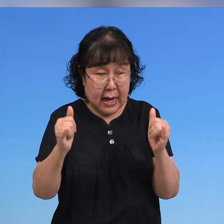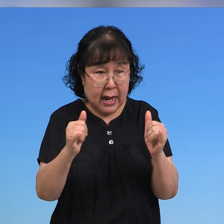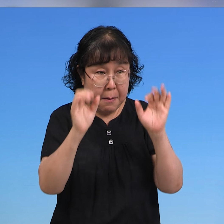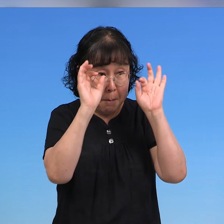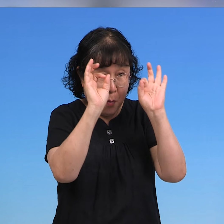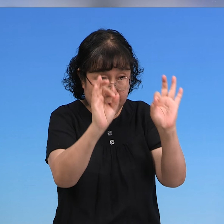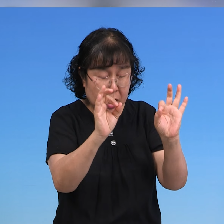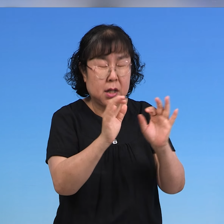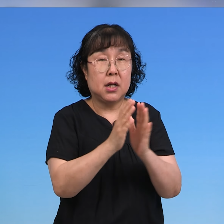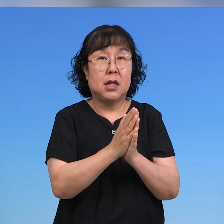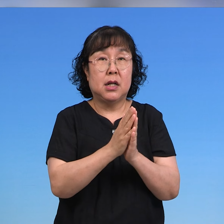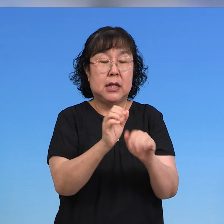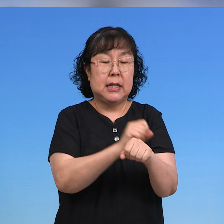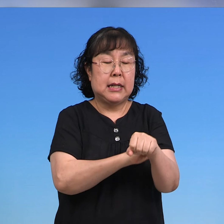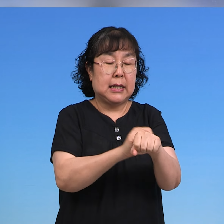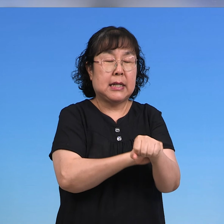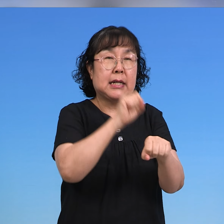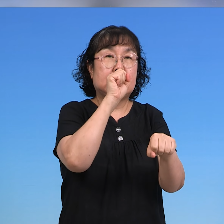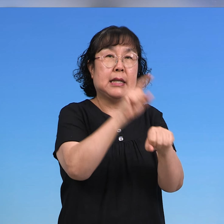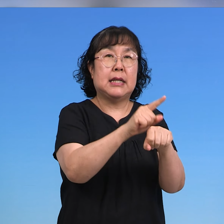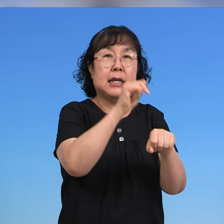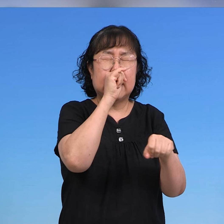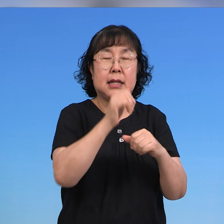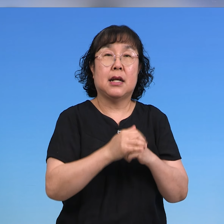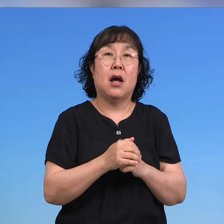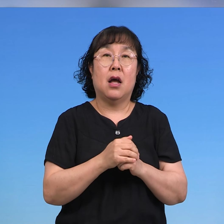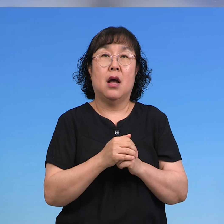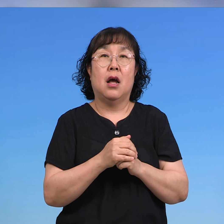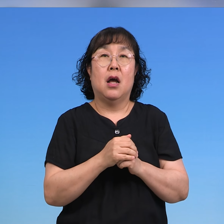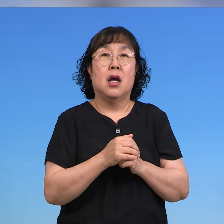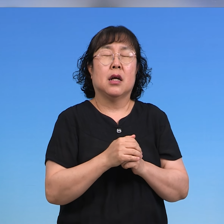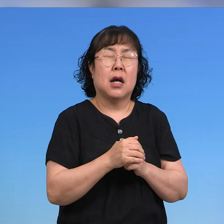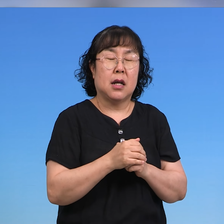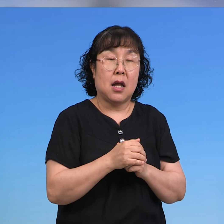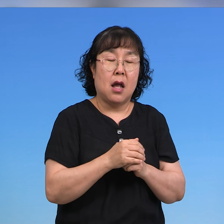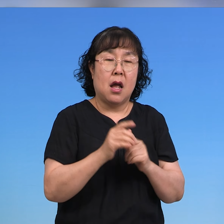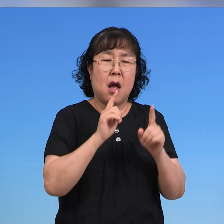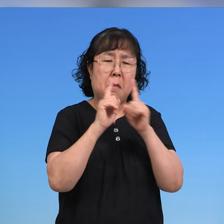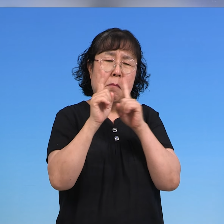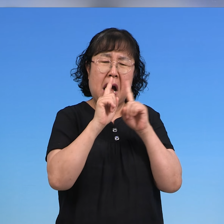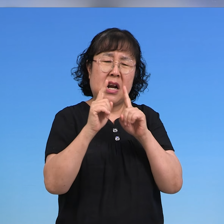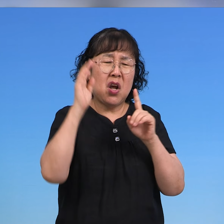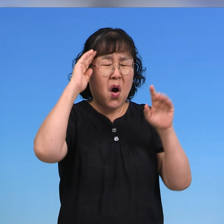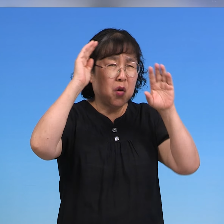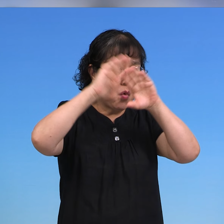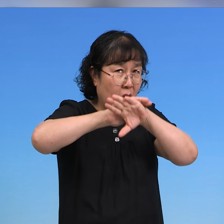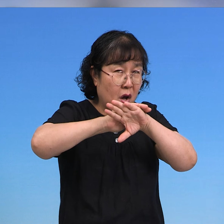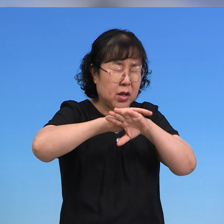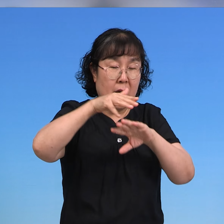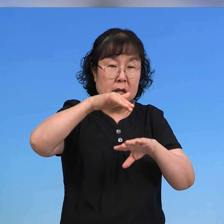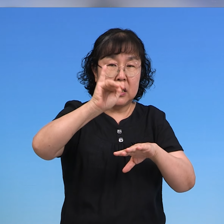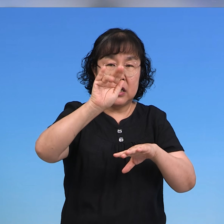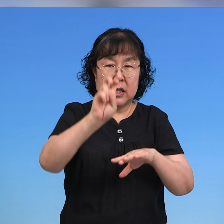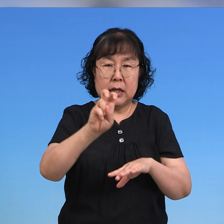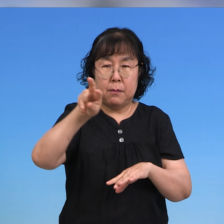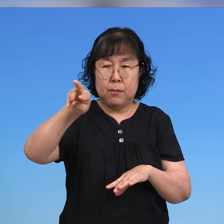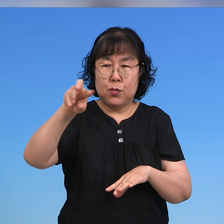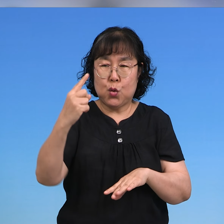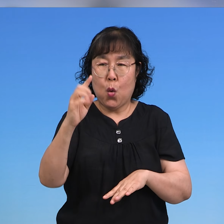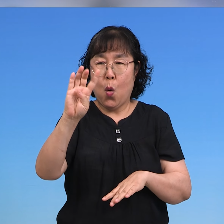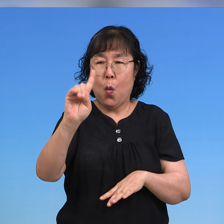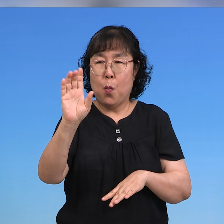어두울 뿐만 아니라 침소봉대의 언어를 씁니다. 침소봉대. 제가 이번에 그 침소봉대를 구구사전을